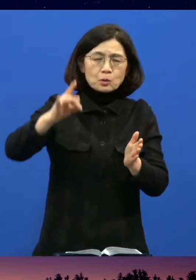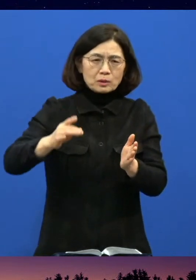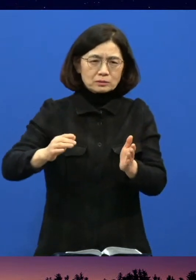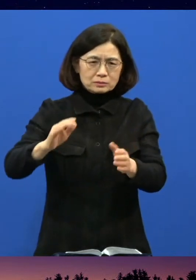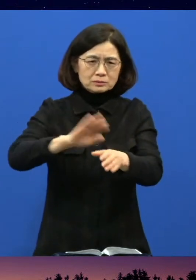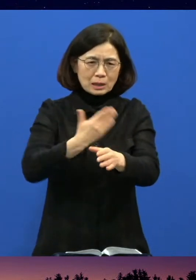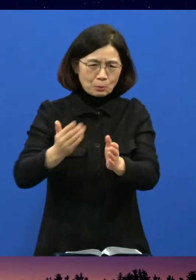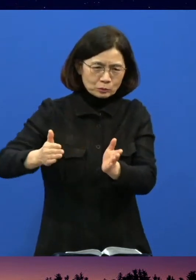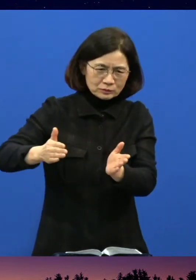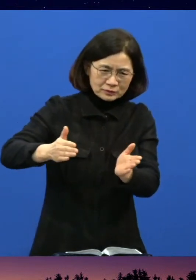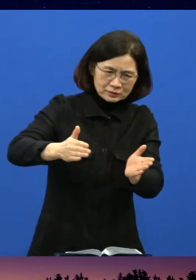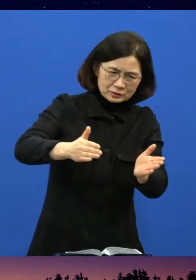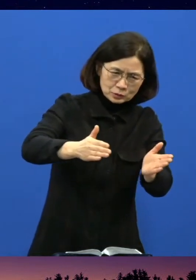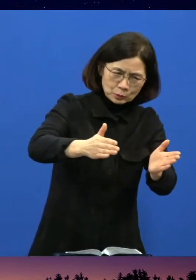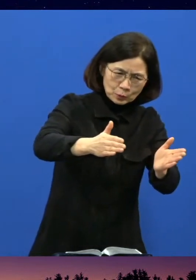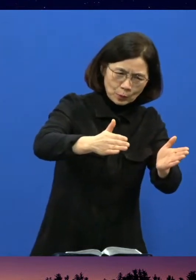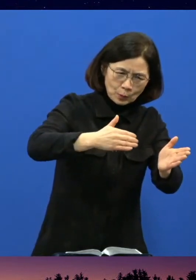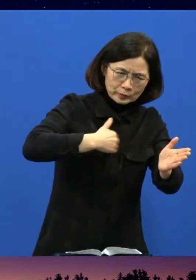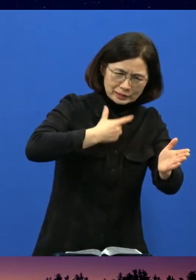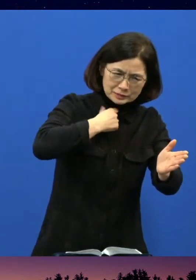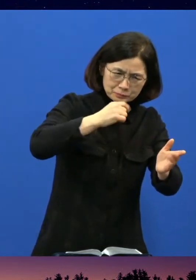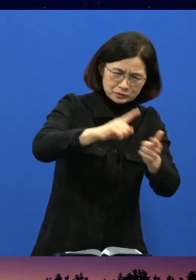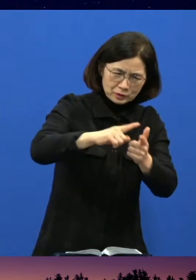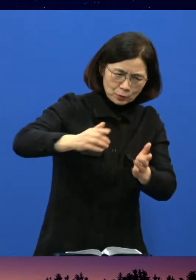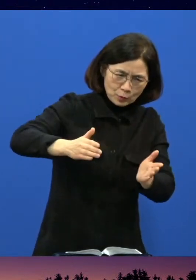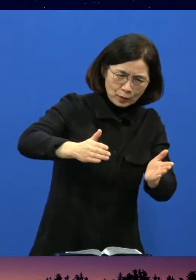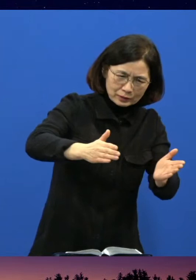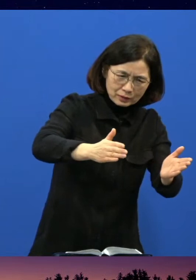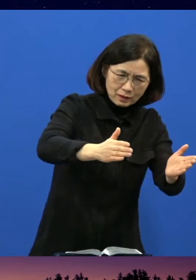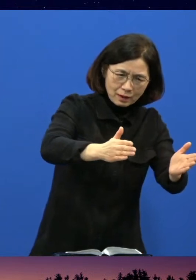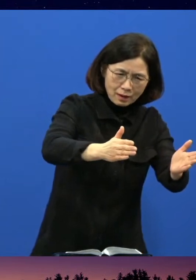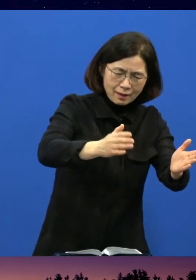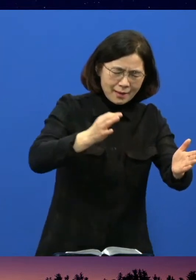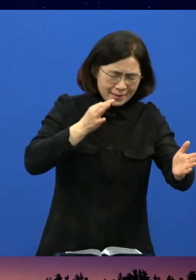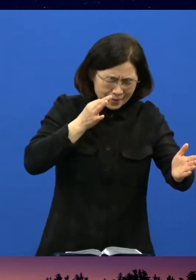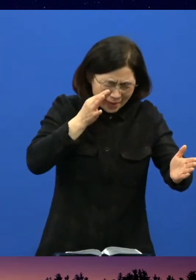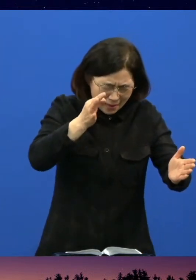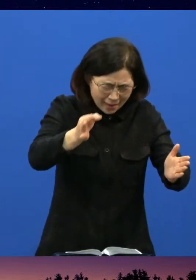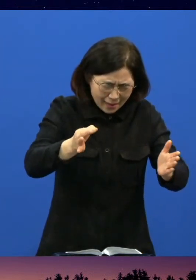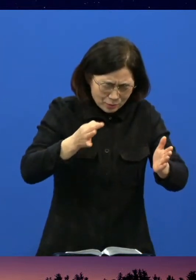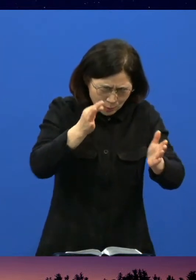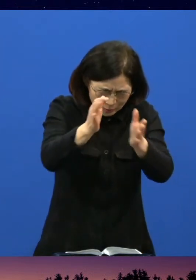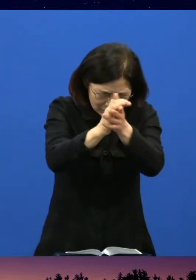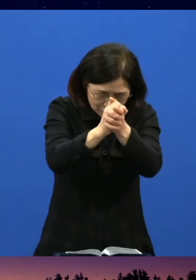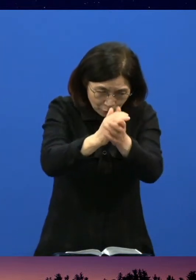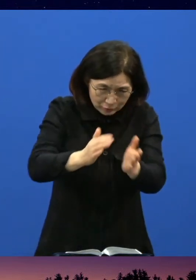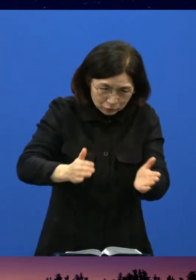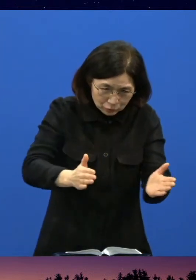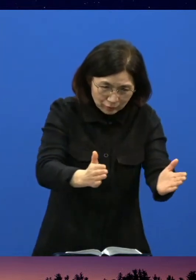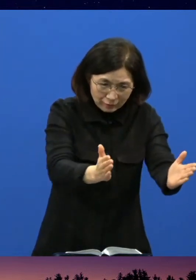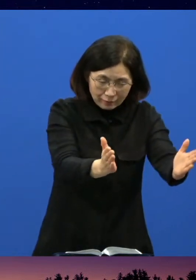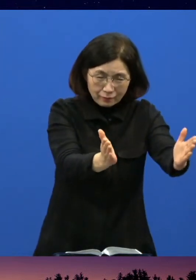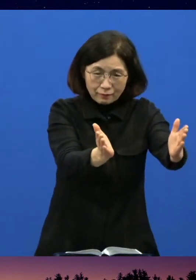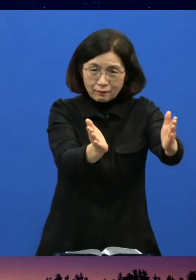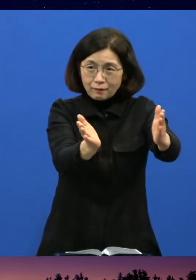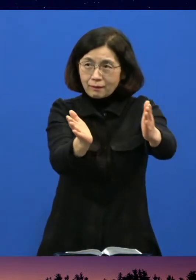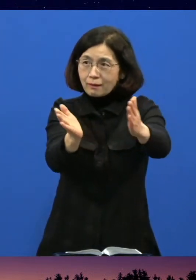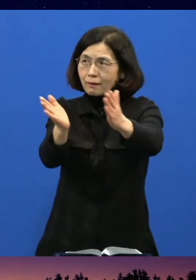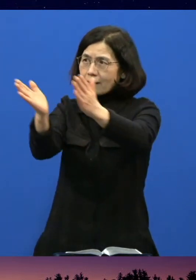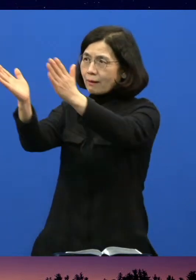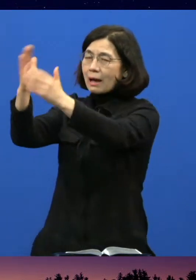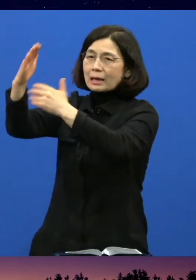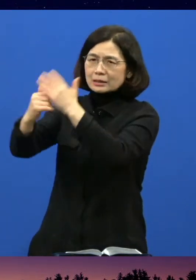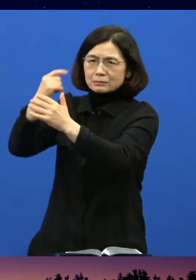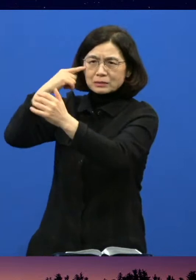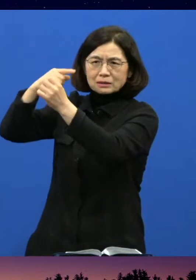기도 처음 시작할 때의 내용과 나중에 달라져 있는 거예요. 왜요? 내 안에 있는 많은 그런 욕망이